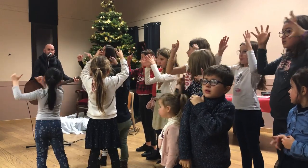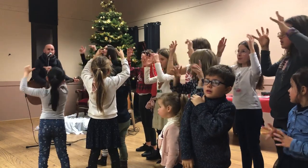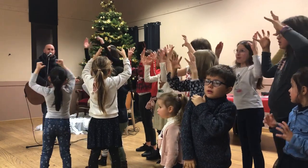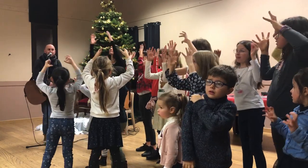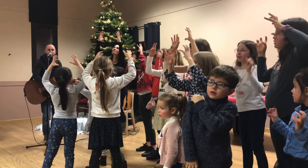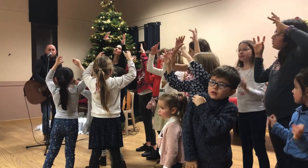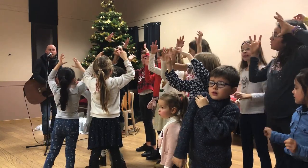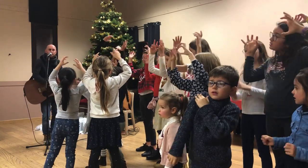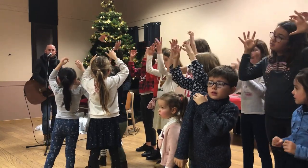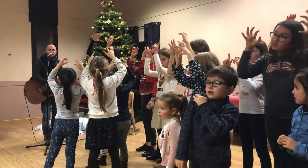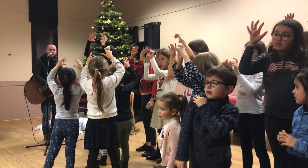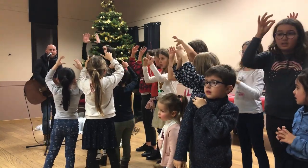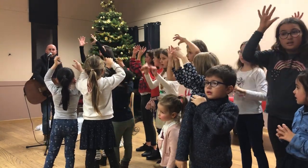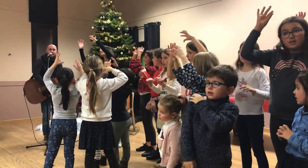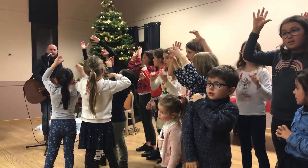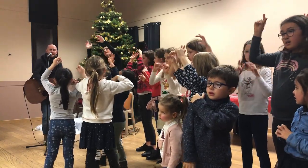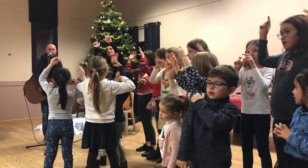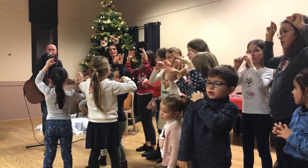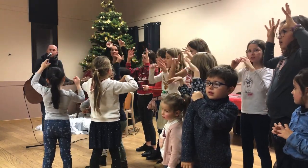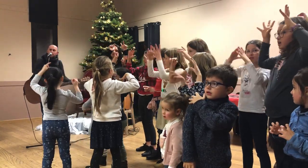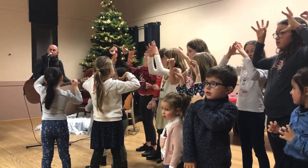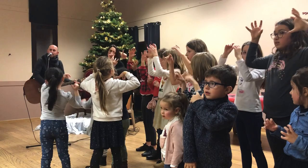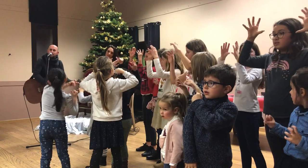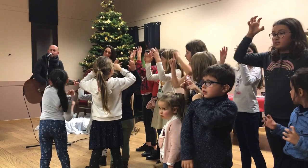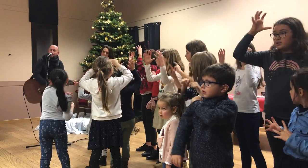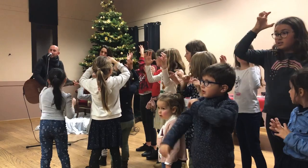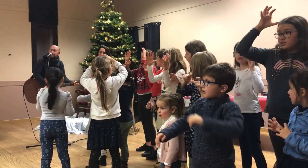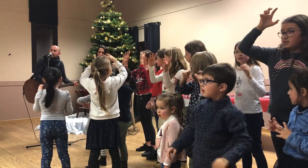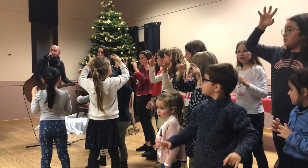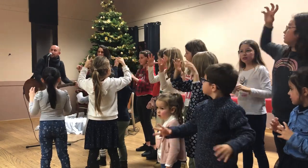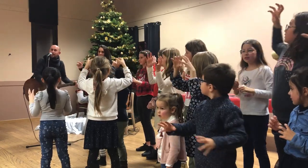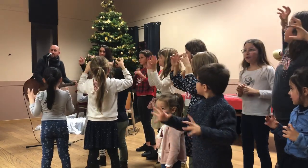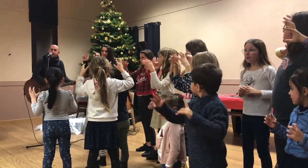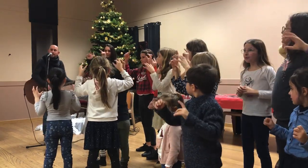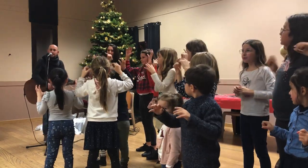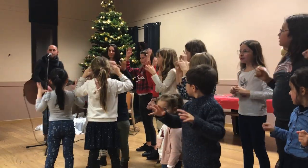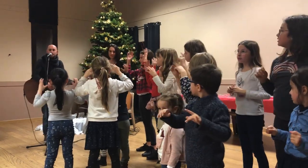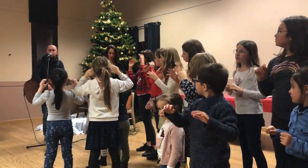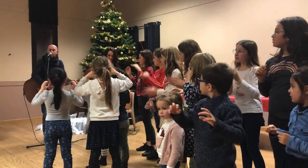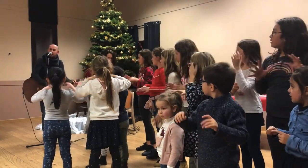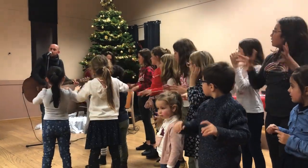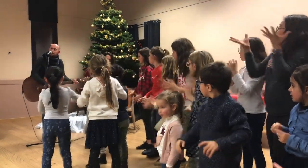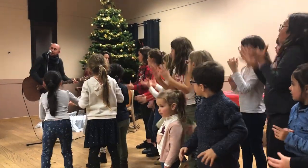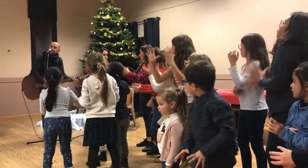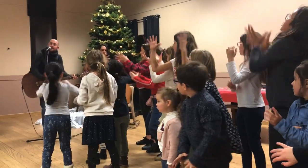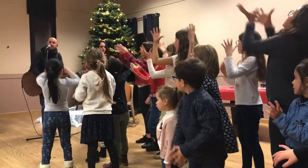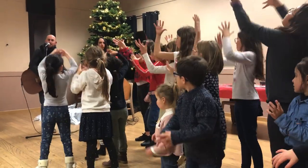pour je vais toujours rares sont en jeu